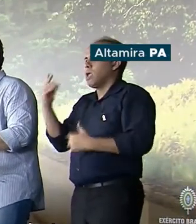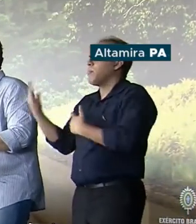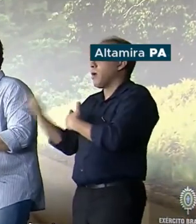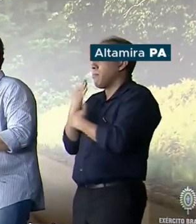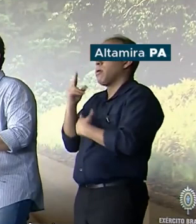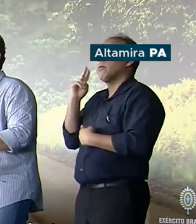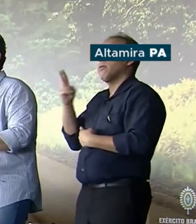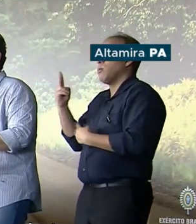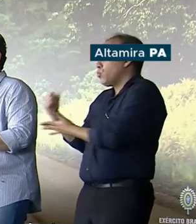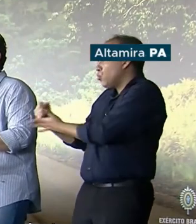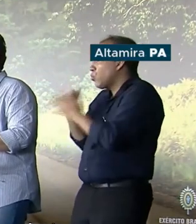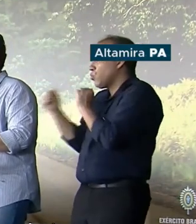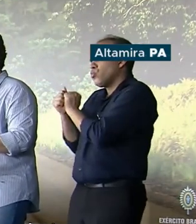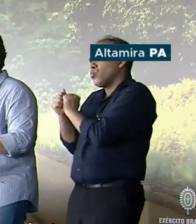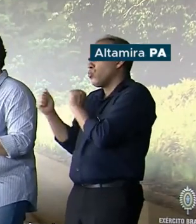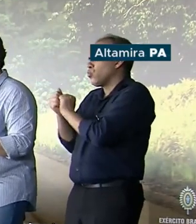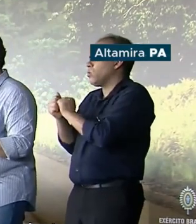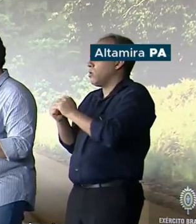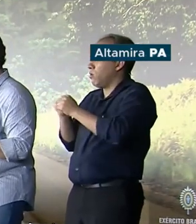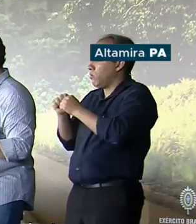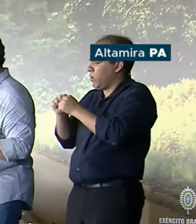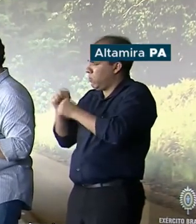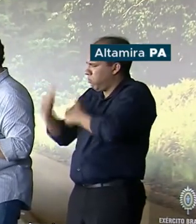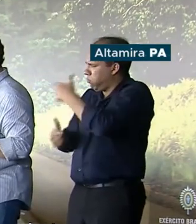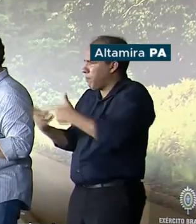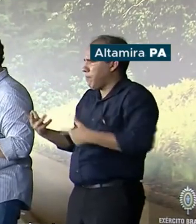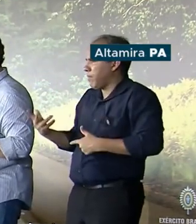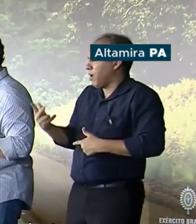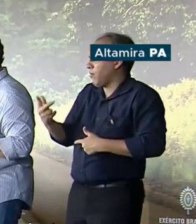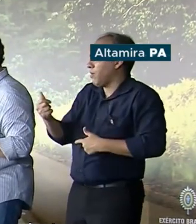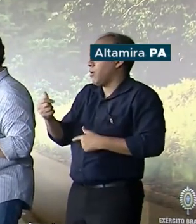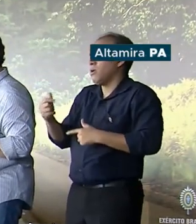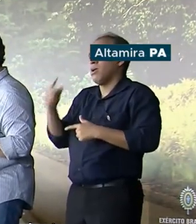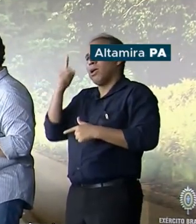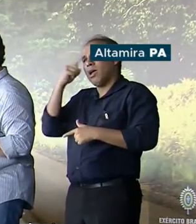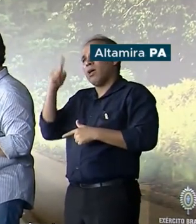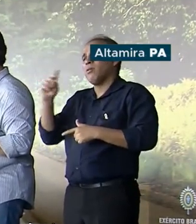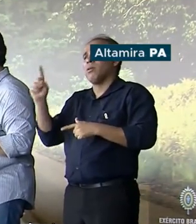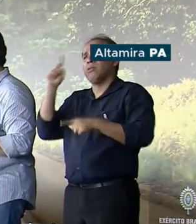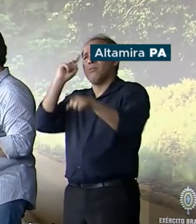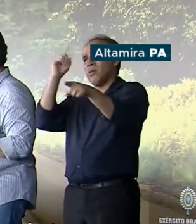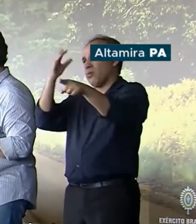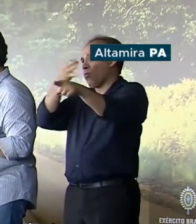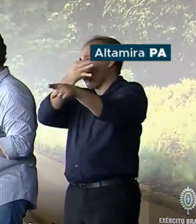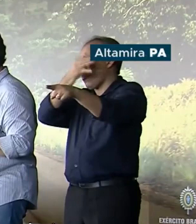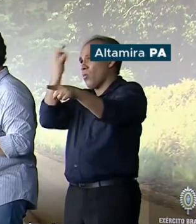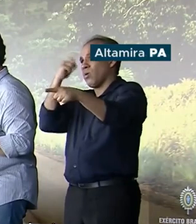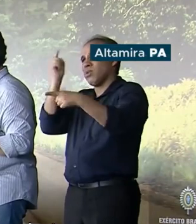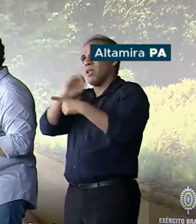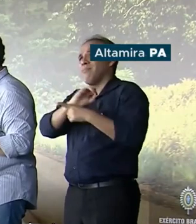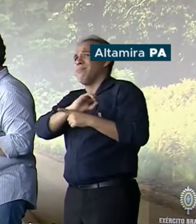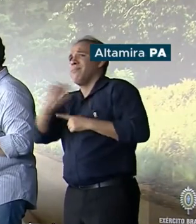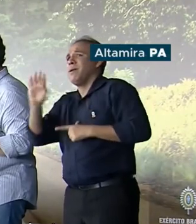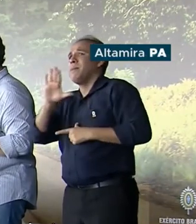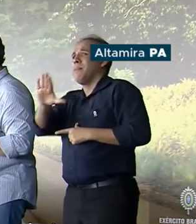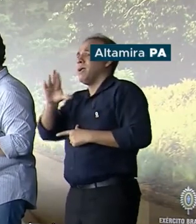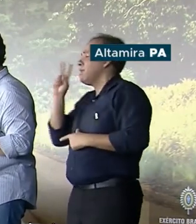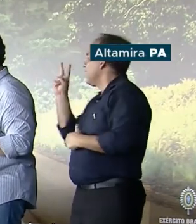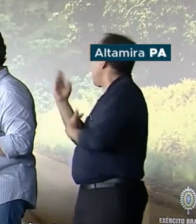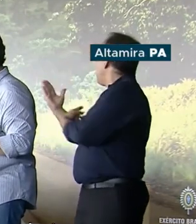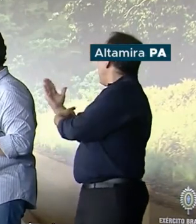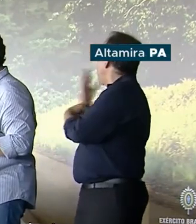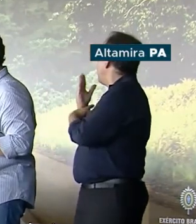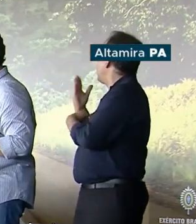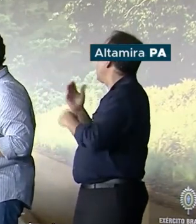faltaram, sempre estiveram com a gente. Trabalho silente, que poucas vezes é registrado, que ninguém vê, Neri, mas você sempre esteve